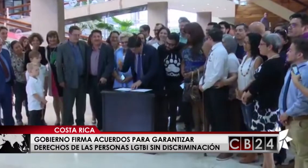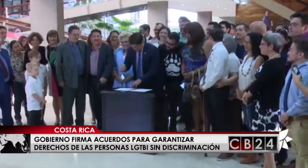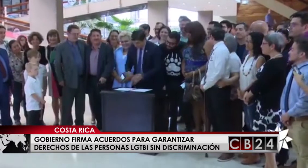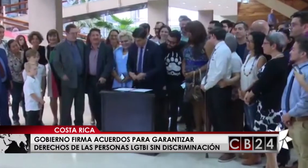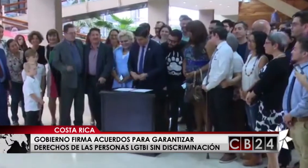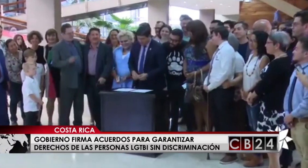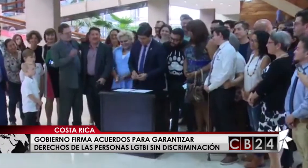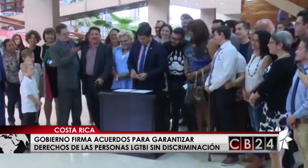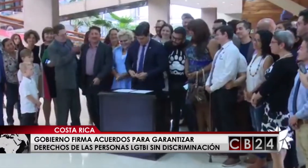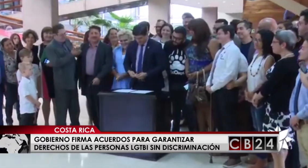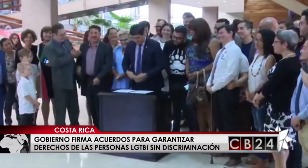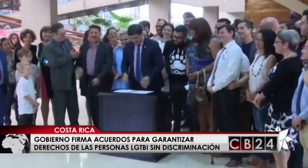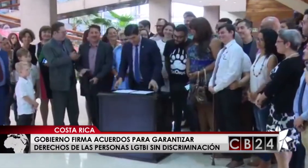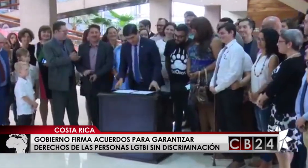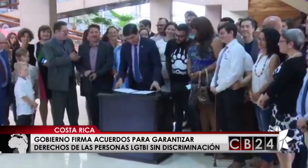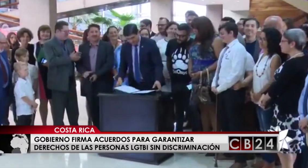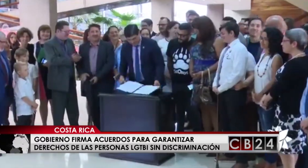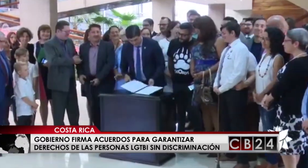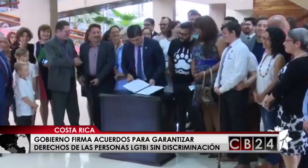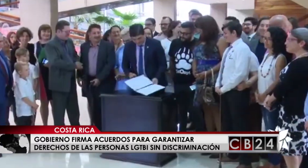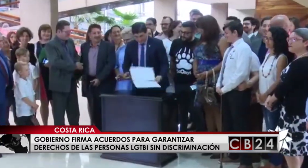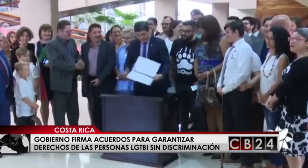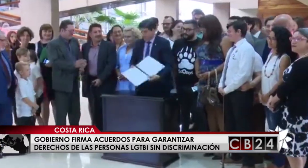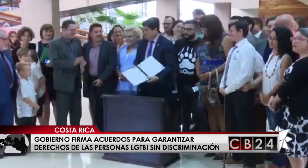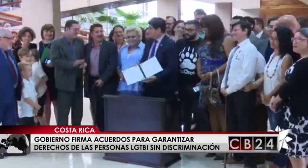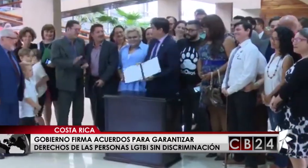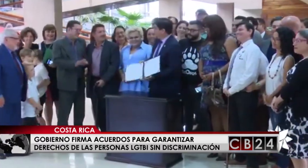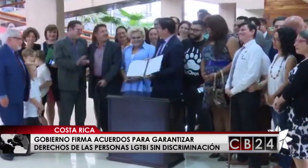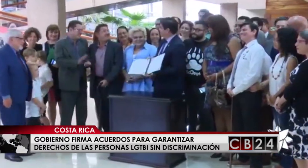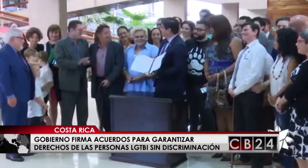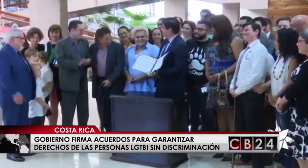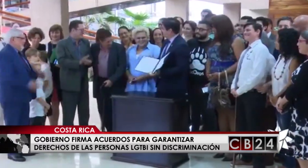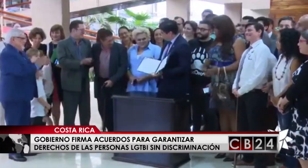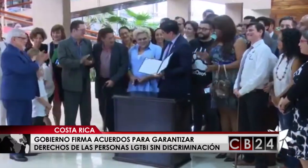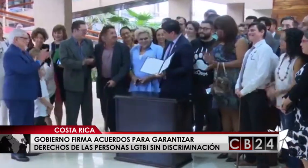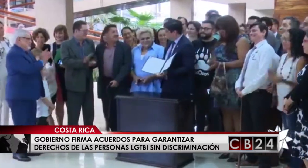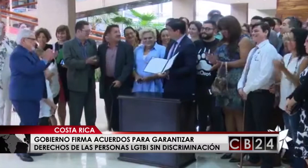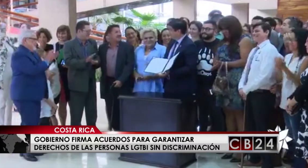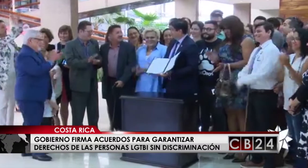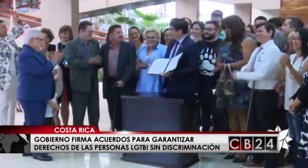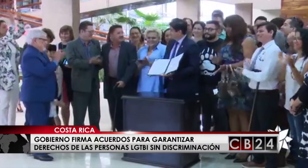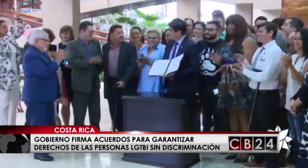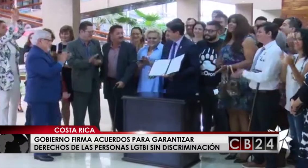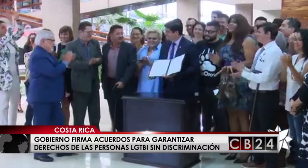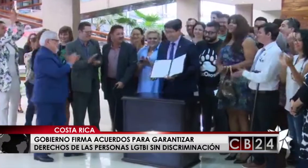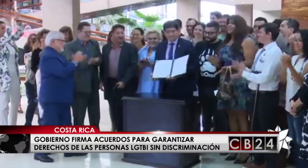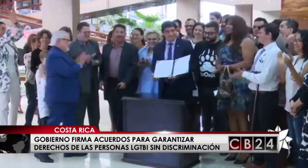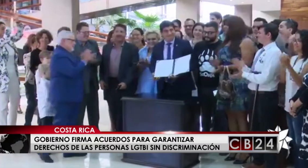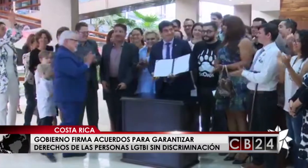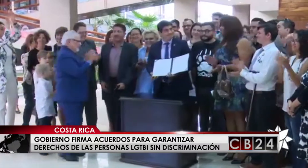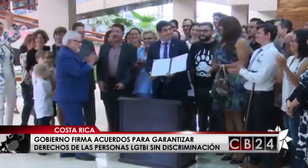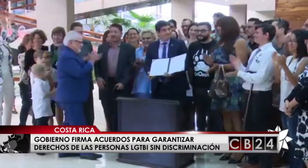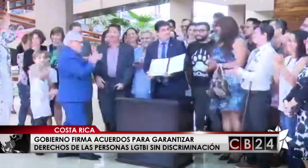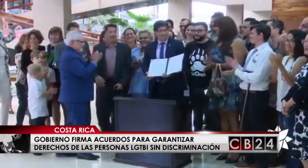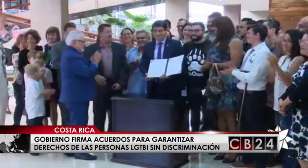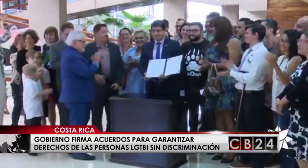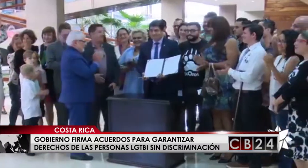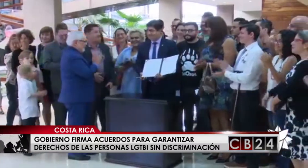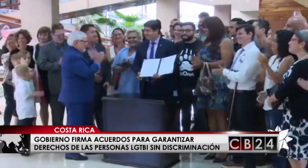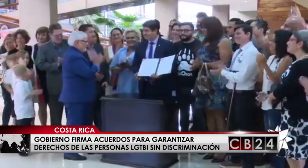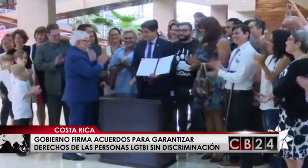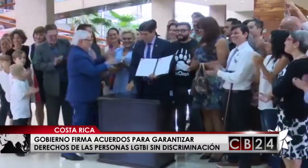sexo podrán acceder a bonos de vivienda y se eliminan las sanciones a notarios que realicen matrimonios entre personas del